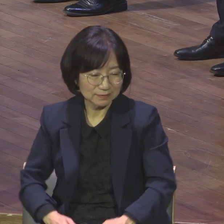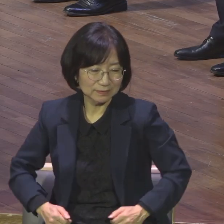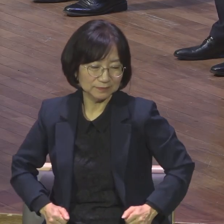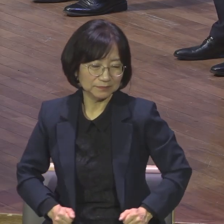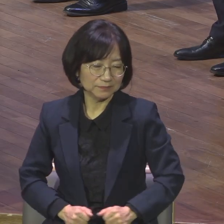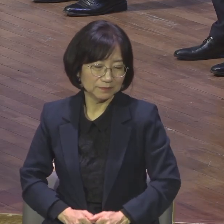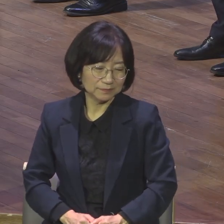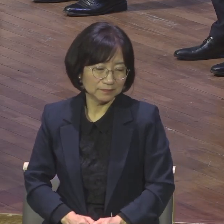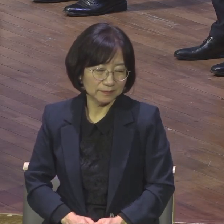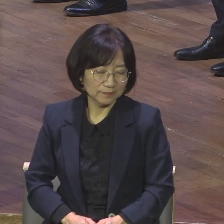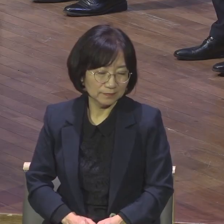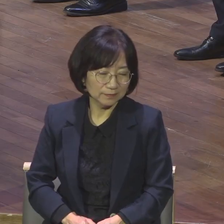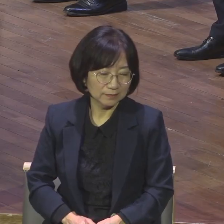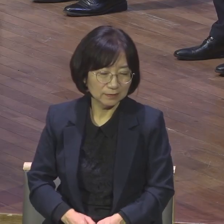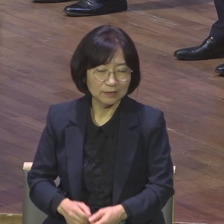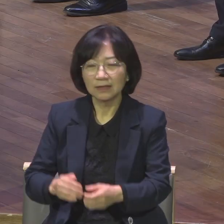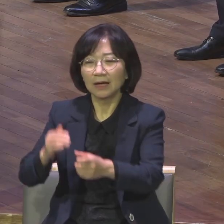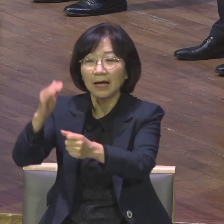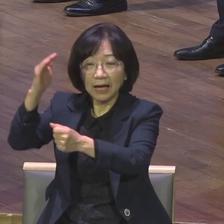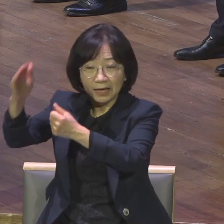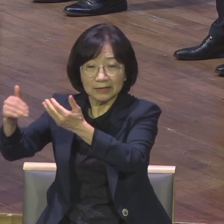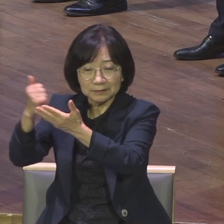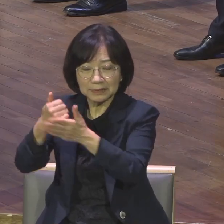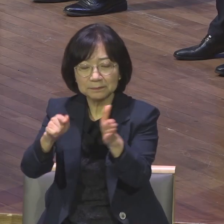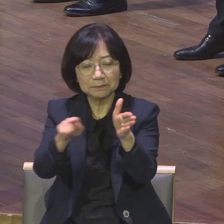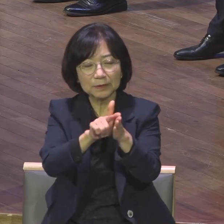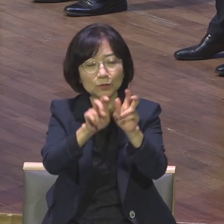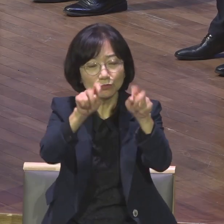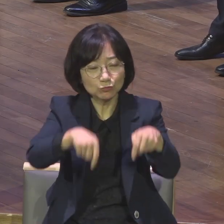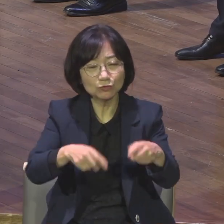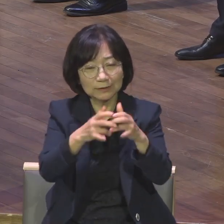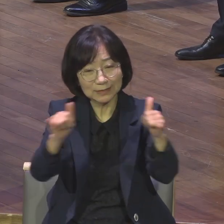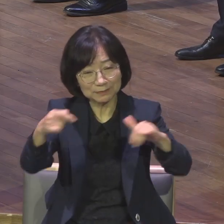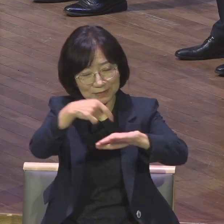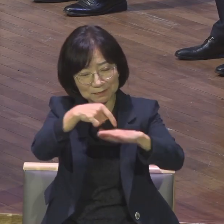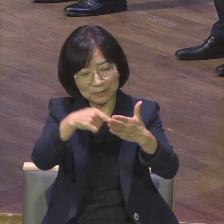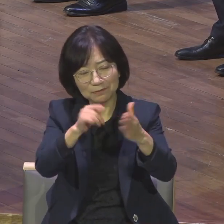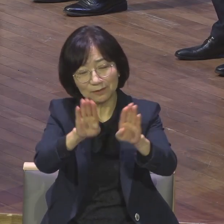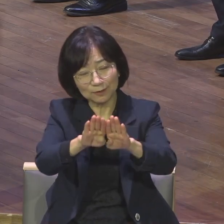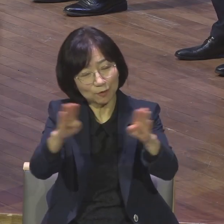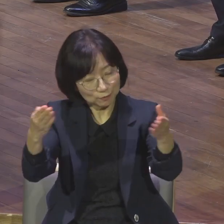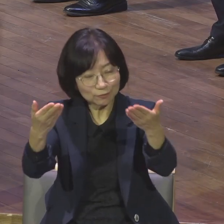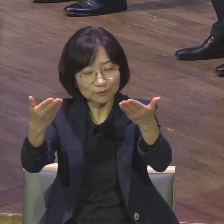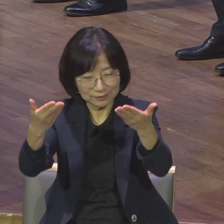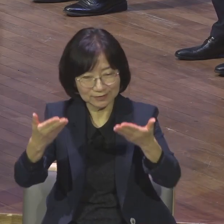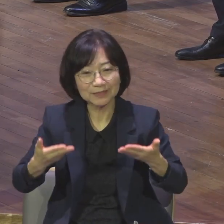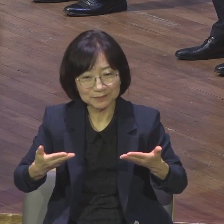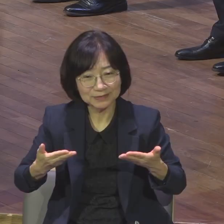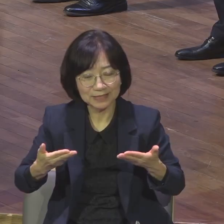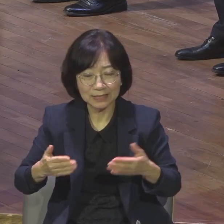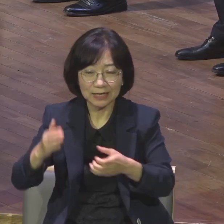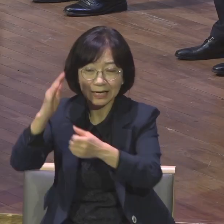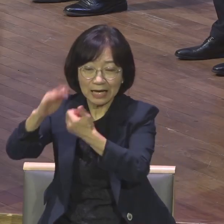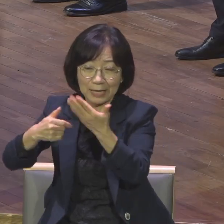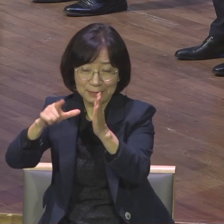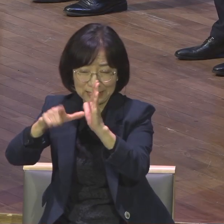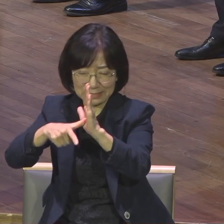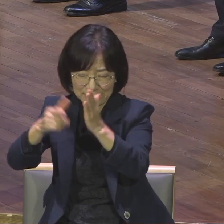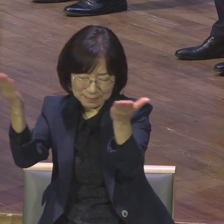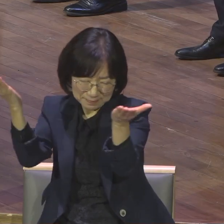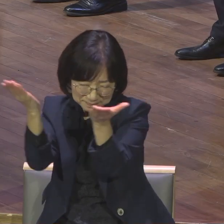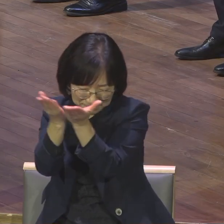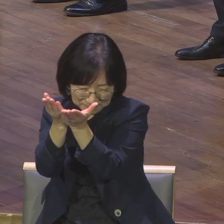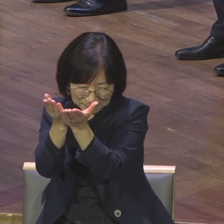여시고 성령으로 우리 가족들의 다친 마음도 여실 것입니다. 하나님의 정확한 시간표에 모든